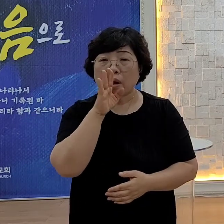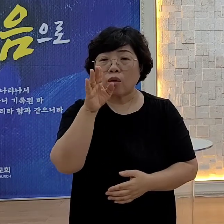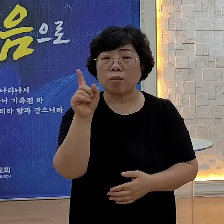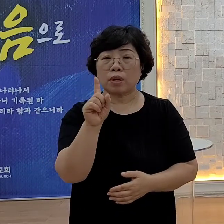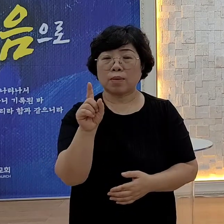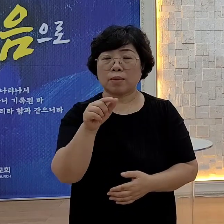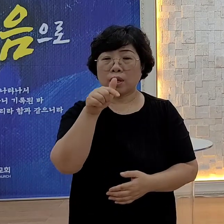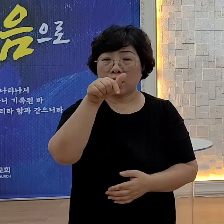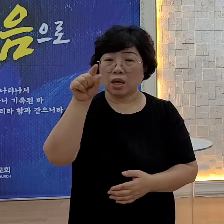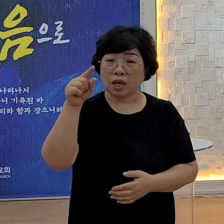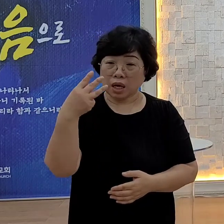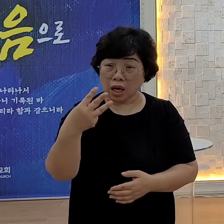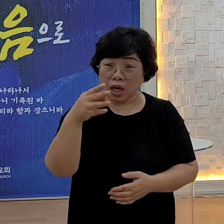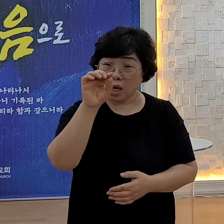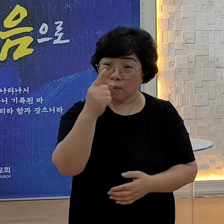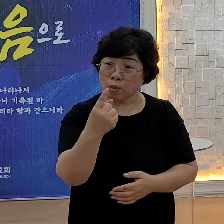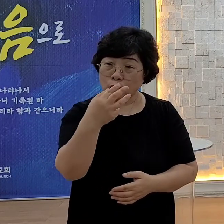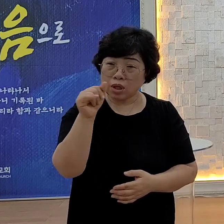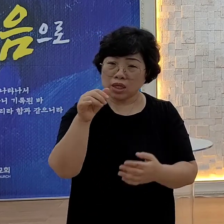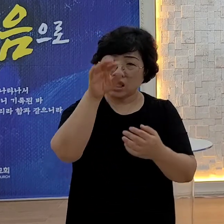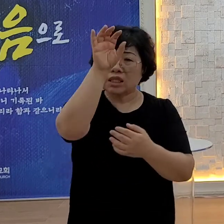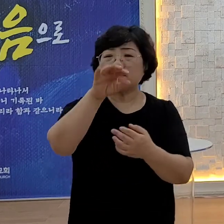갈보리산, 저 십자가.